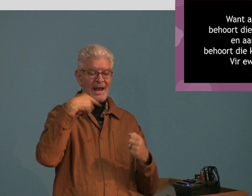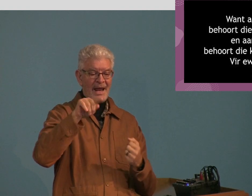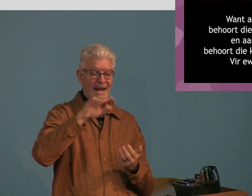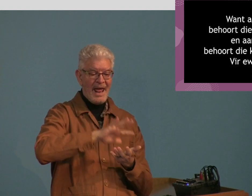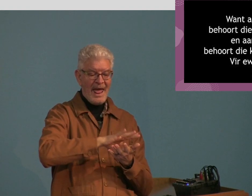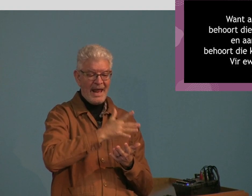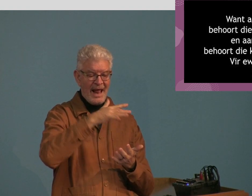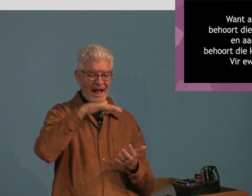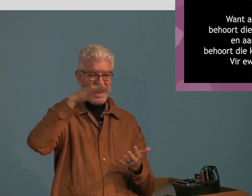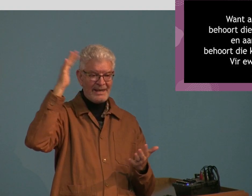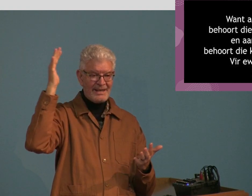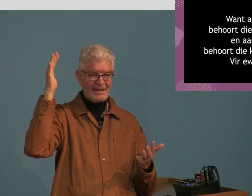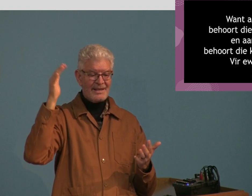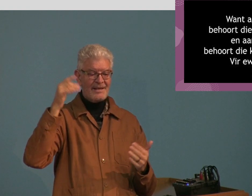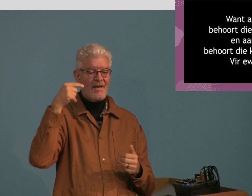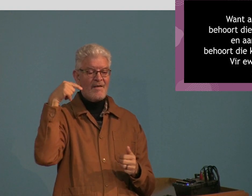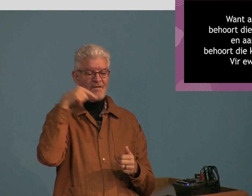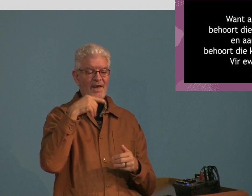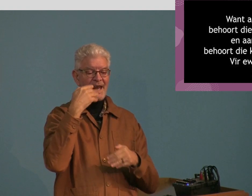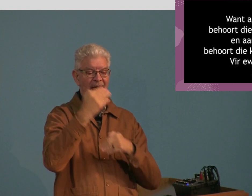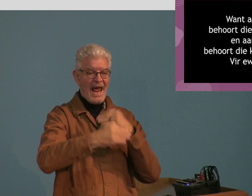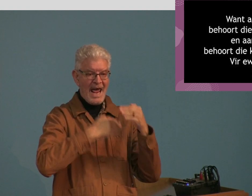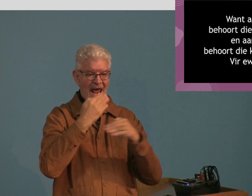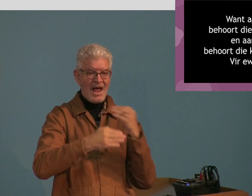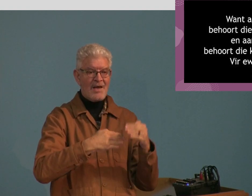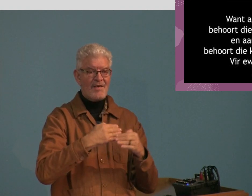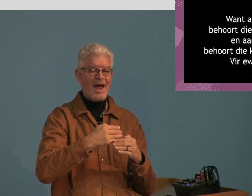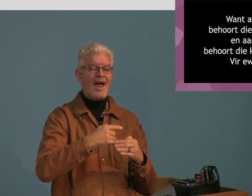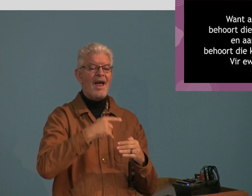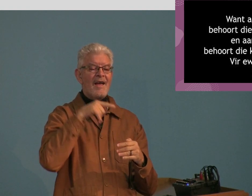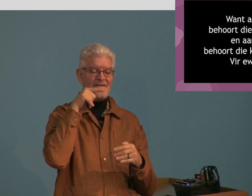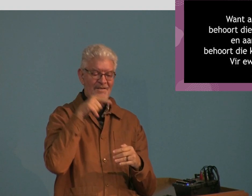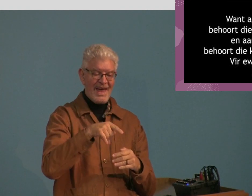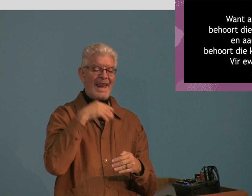en heerlikheid. Vir ewig.